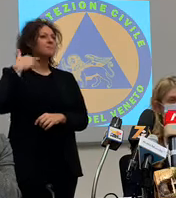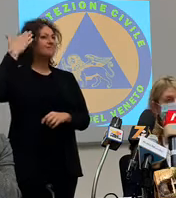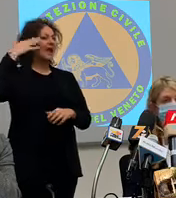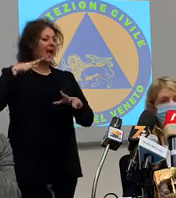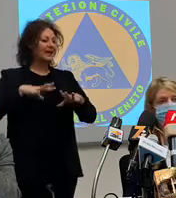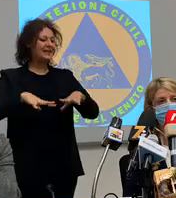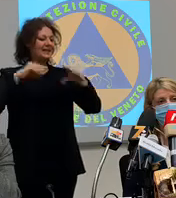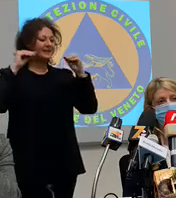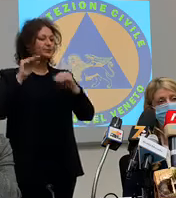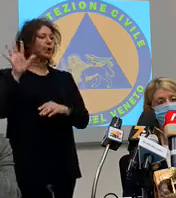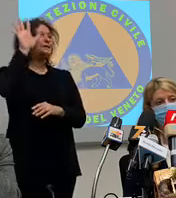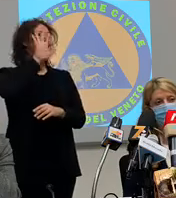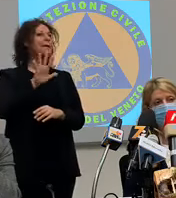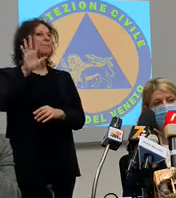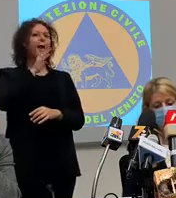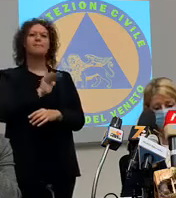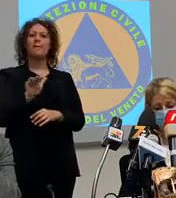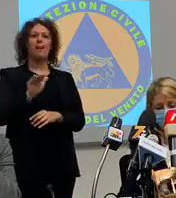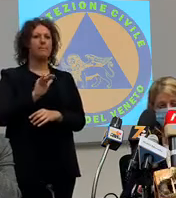non si